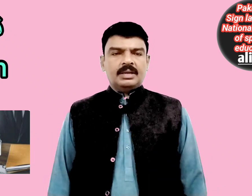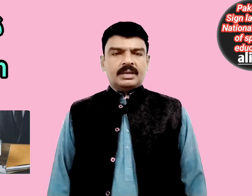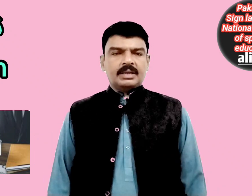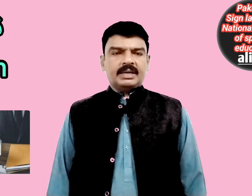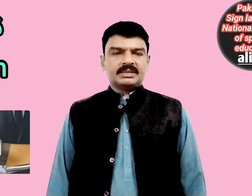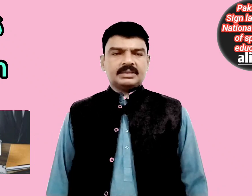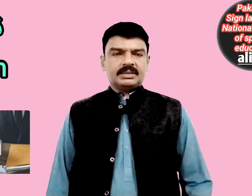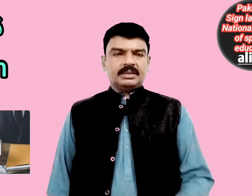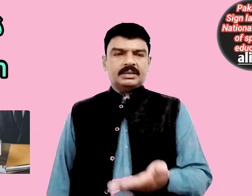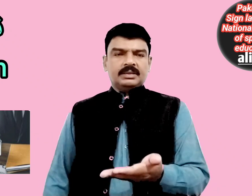قرض